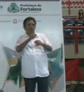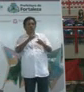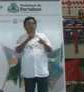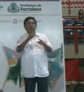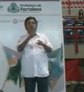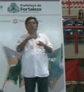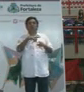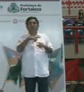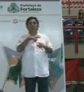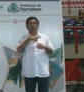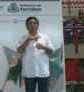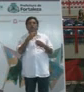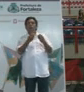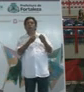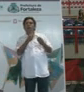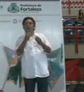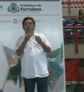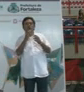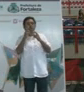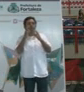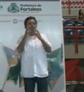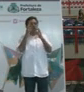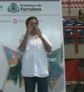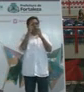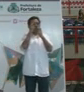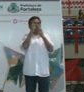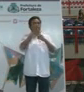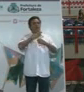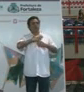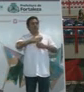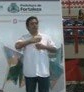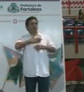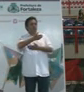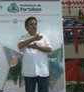videozinhos de auto-hipnose, de relaxamento, para você fazer a